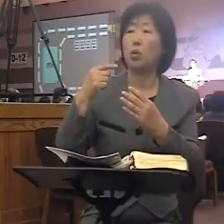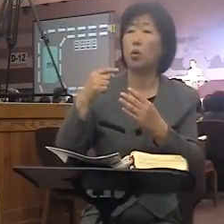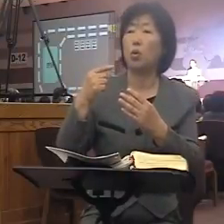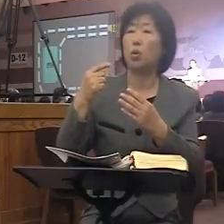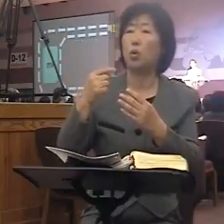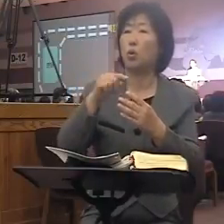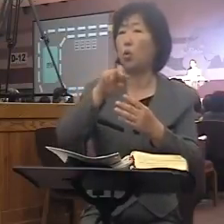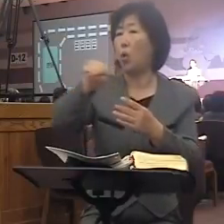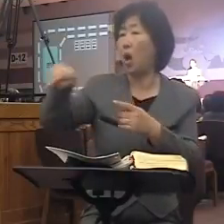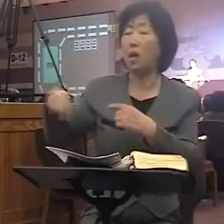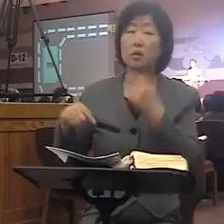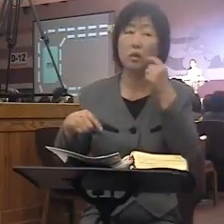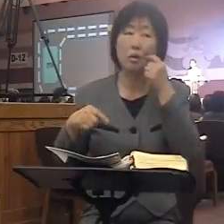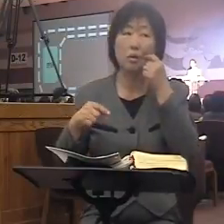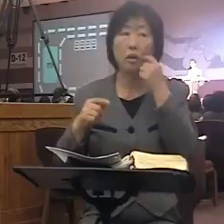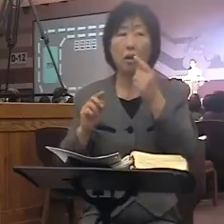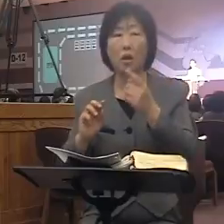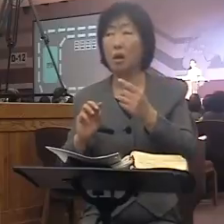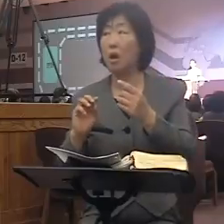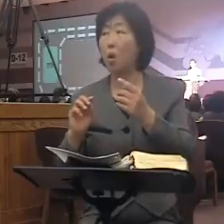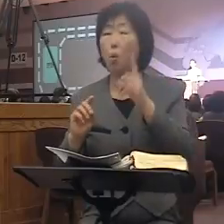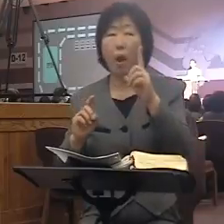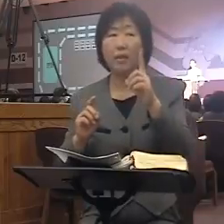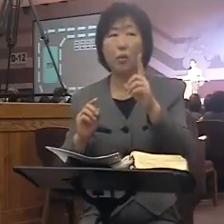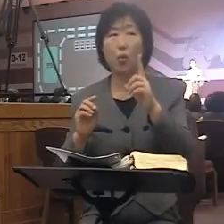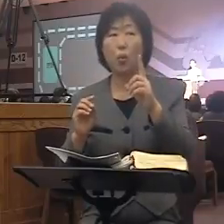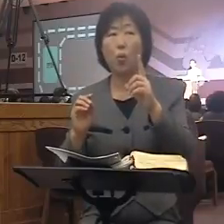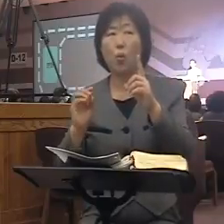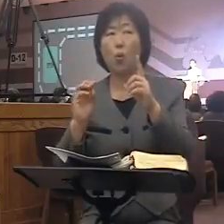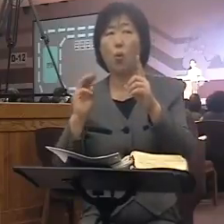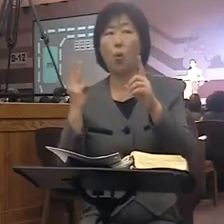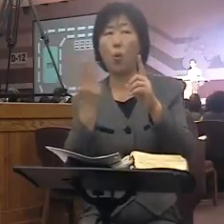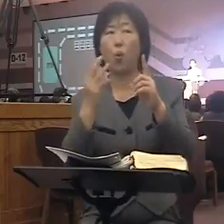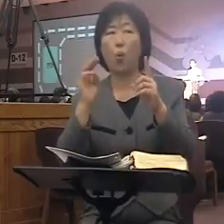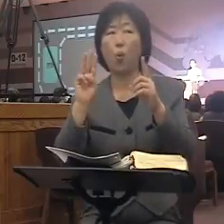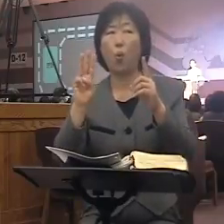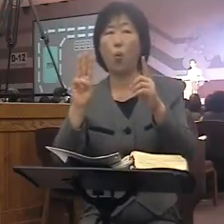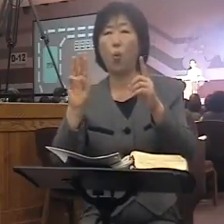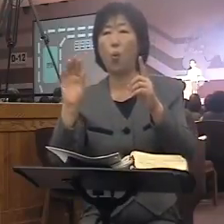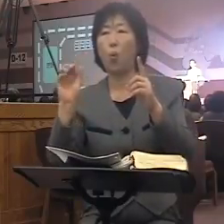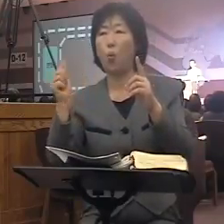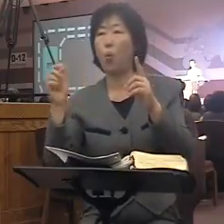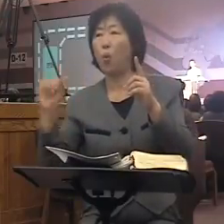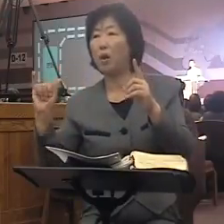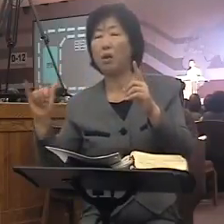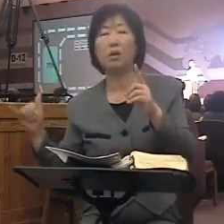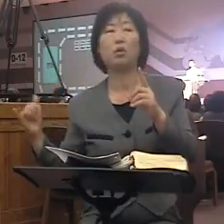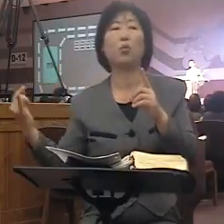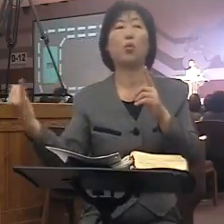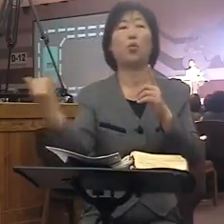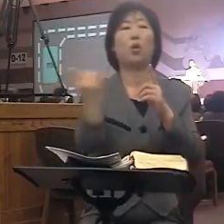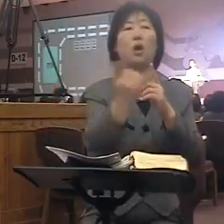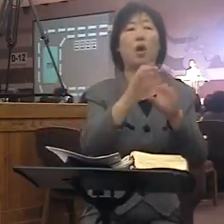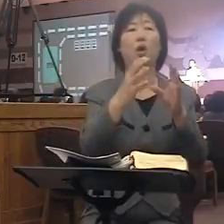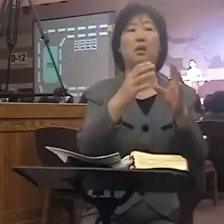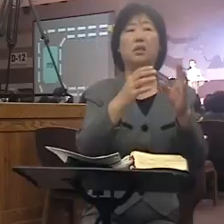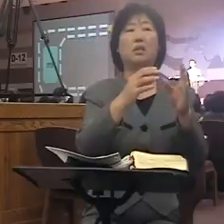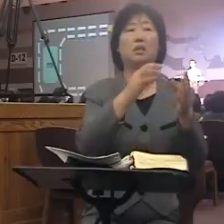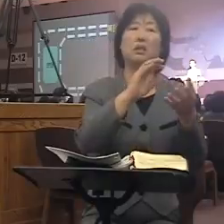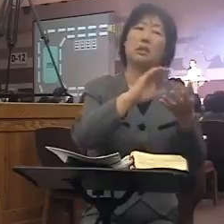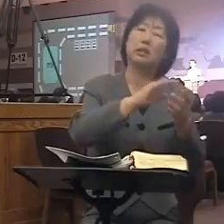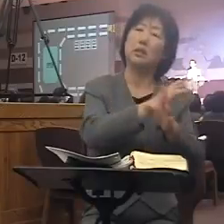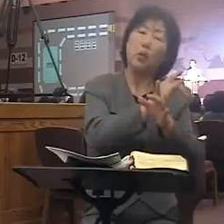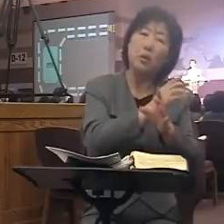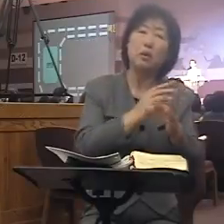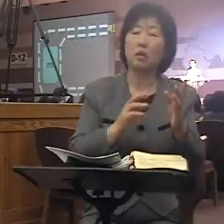계속 진행하셔서 원웨이로 갑니다. 그래서 라브리를 끼고서 그 어린이 놀이터를 옆으로